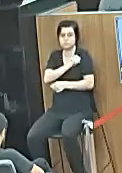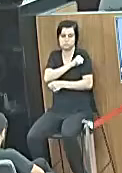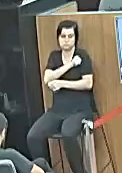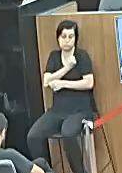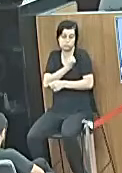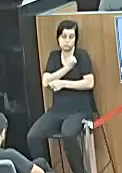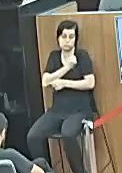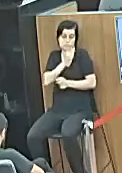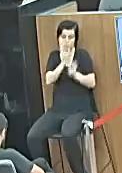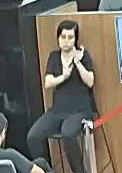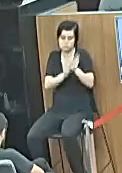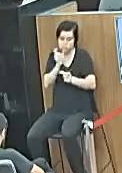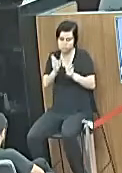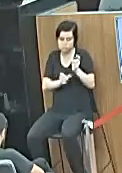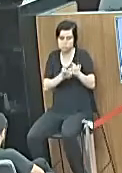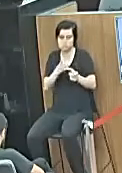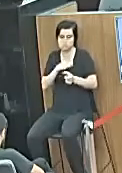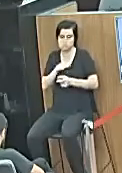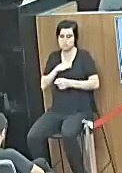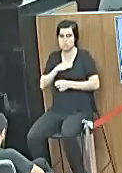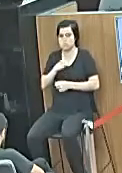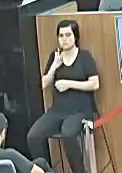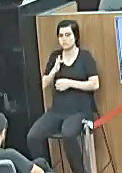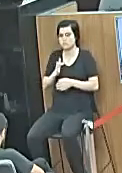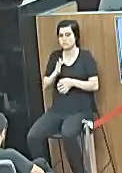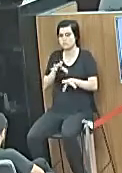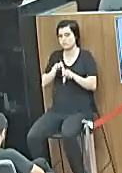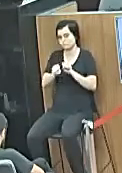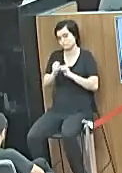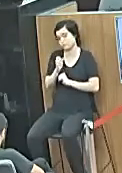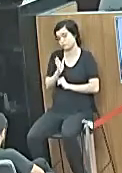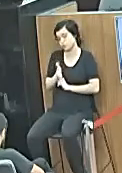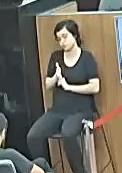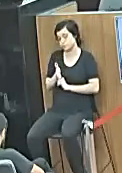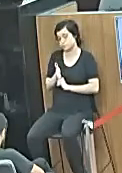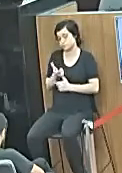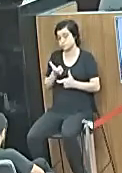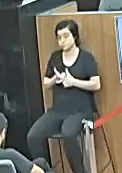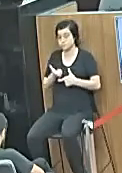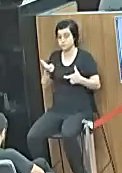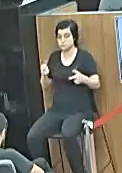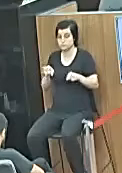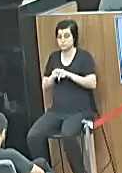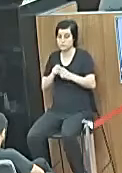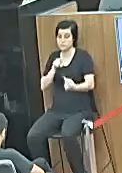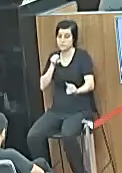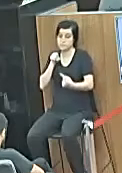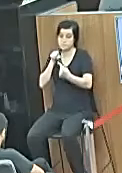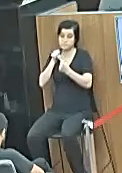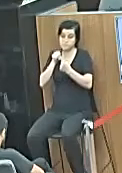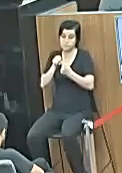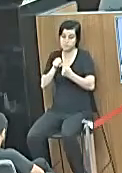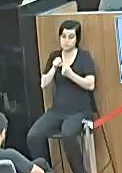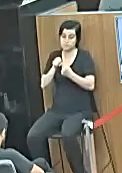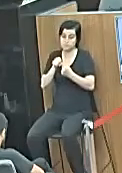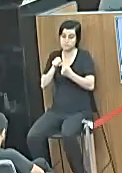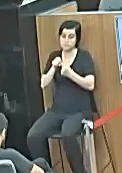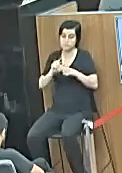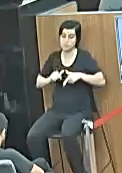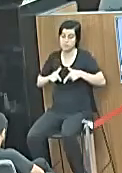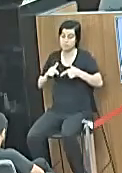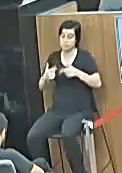e informação no estado aumentar as metas física e financeira da ação